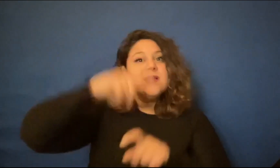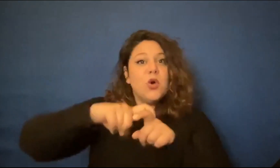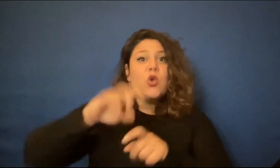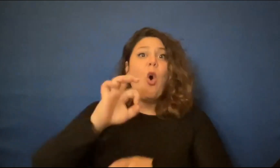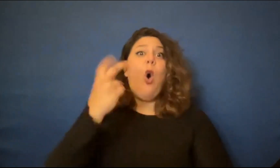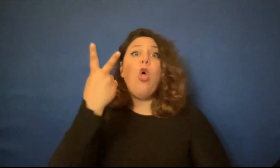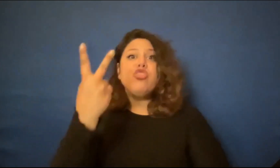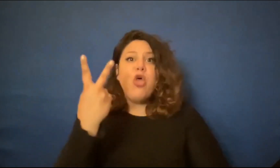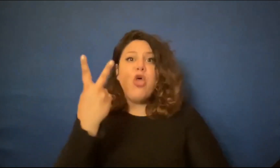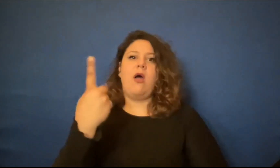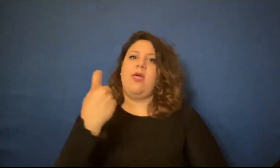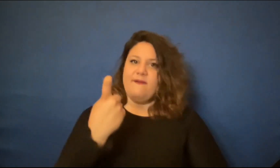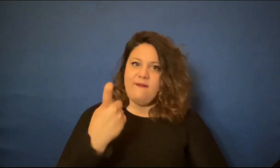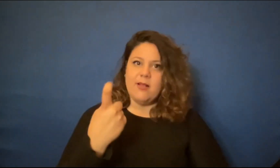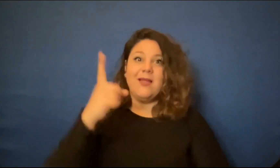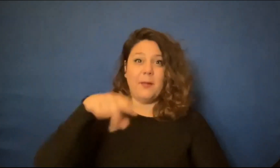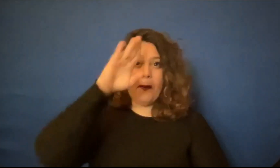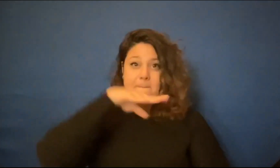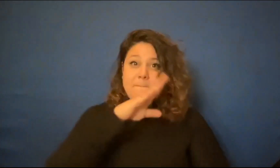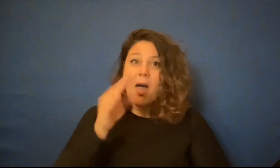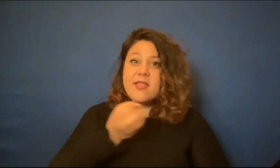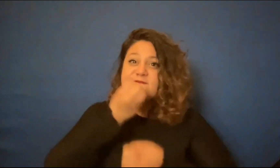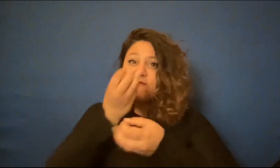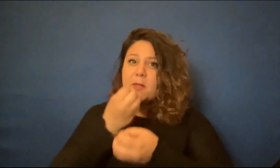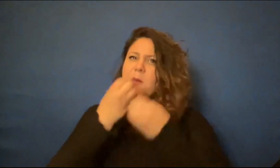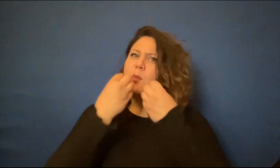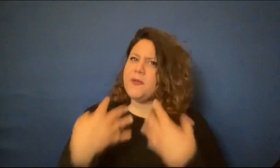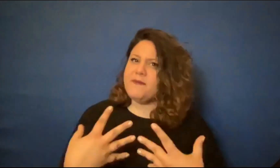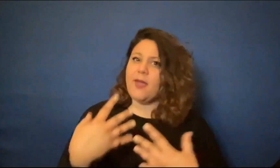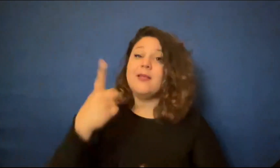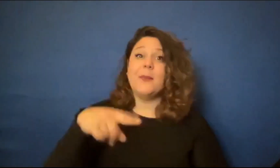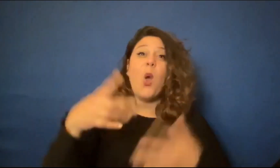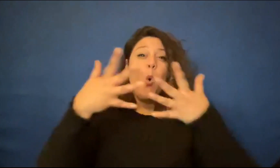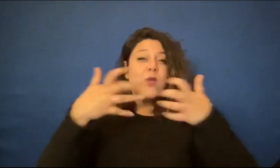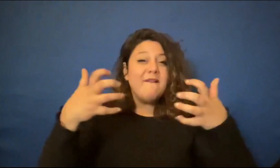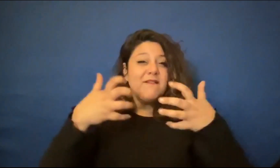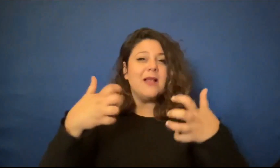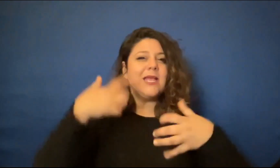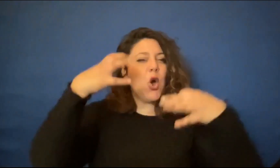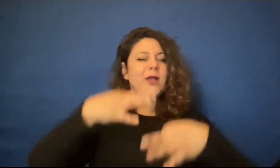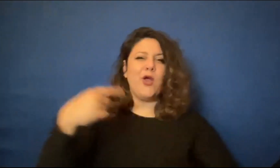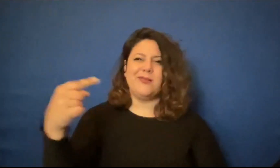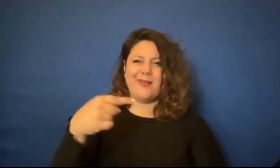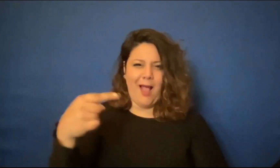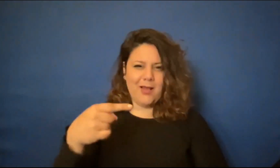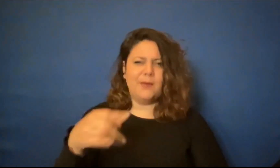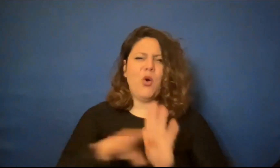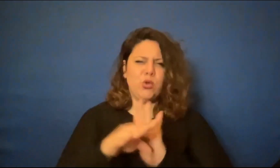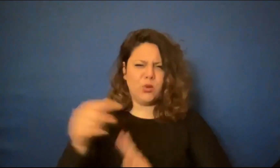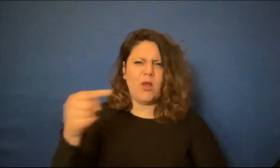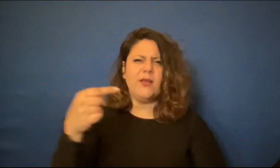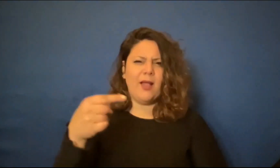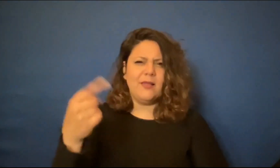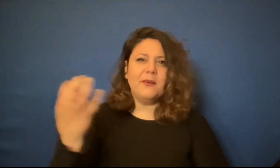que los padres estén bien informados. Hay una frase que creo que ha hecho mucho daño y sigue haciendo daño,